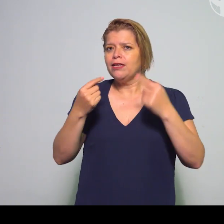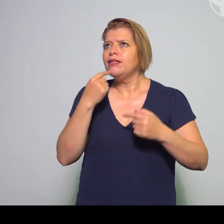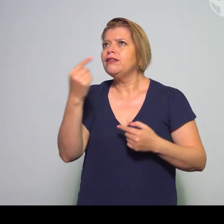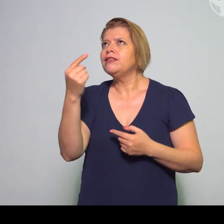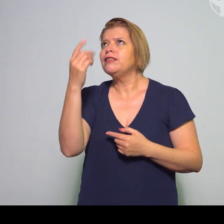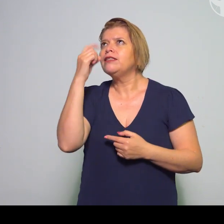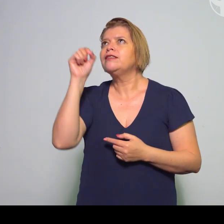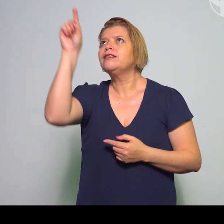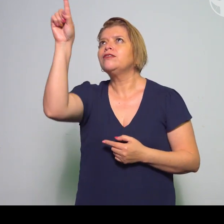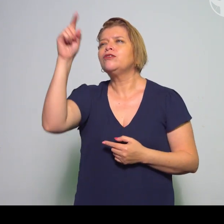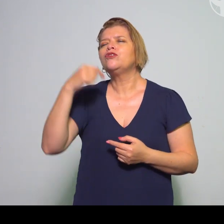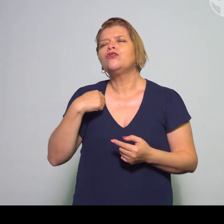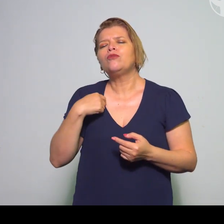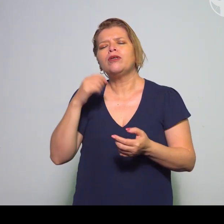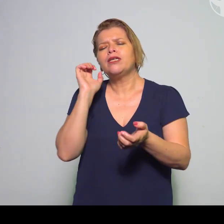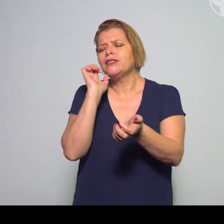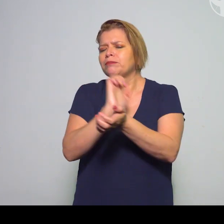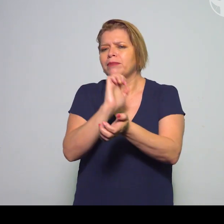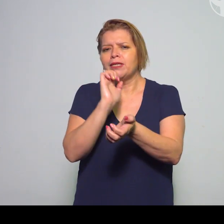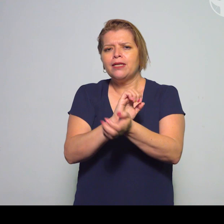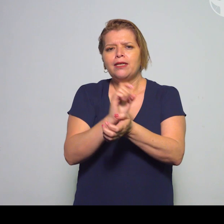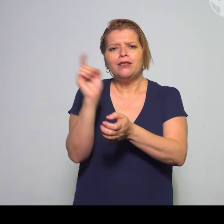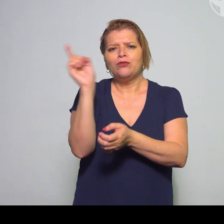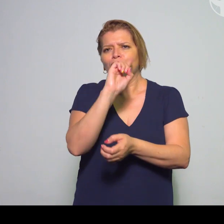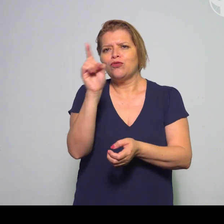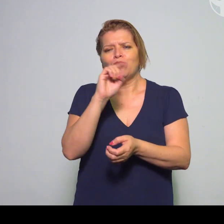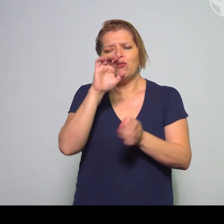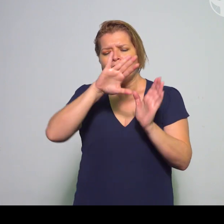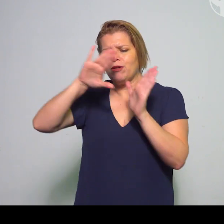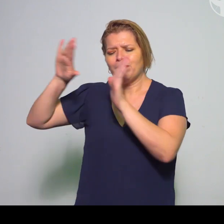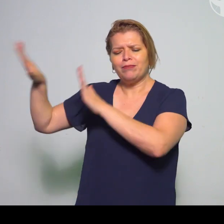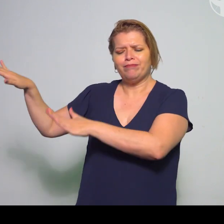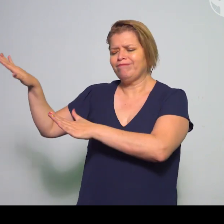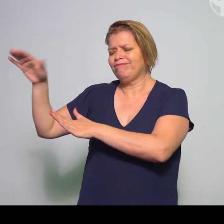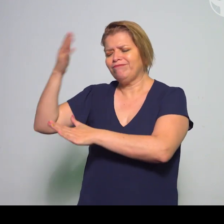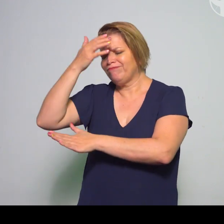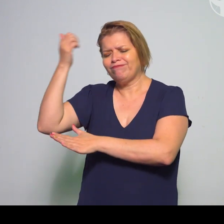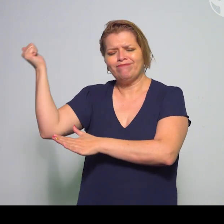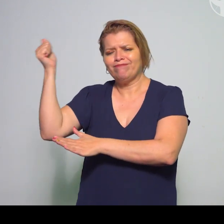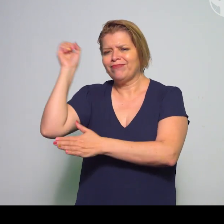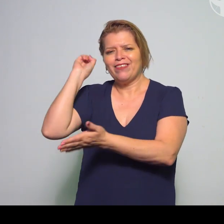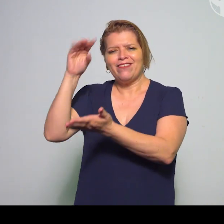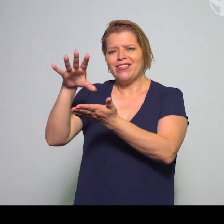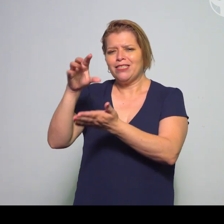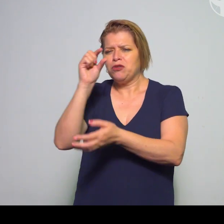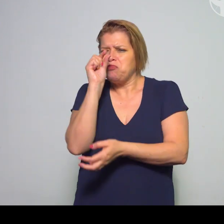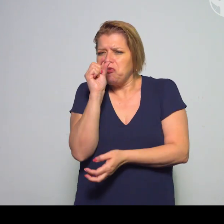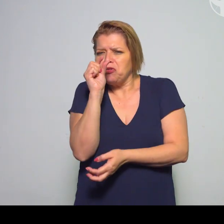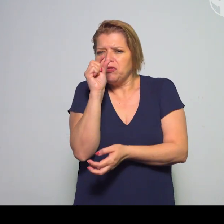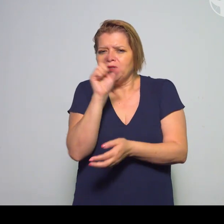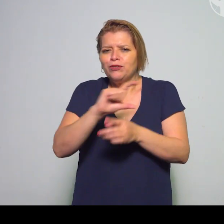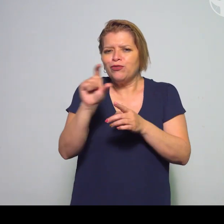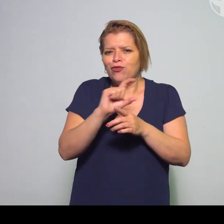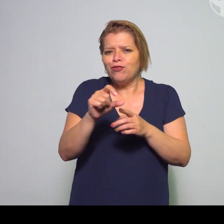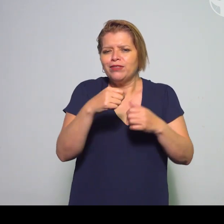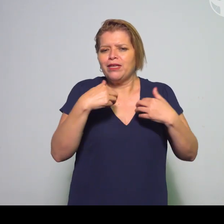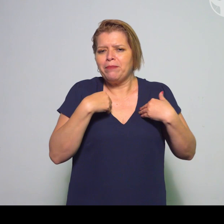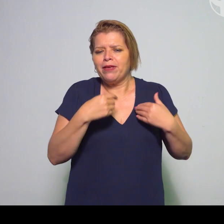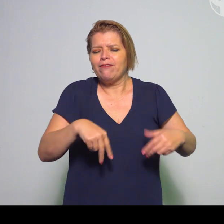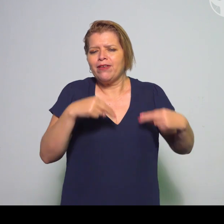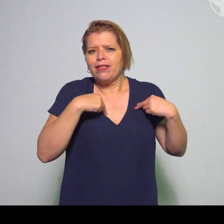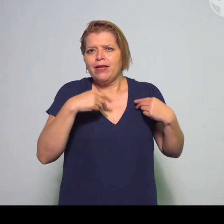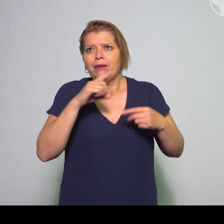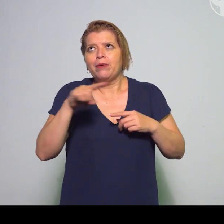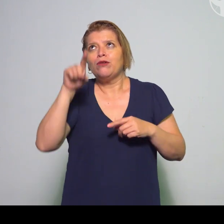tengo que decirle: Señor, yo voy a esperar y no voy a dejar de bendecir esos pequeños avances. Quizás son mínimos,